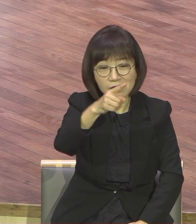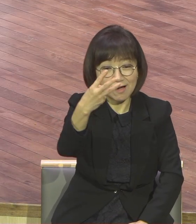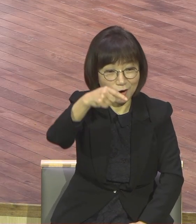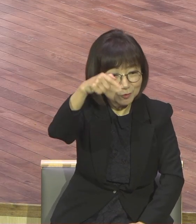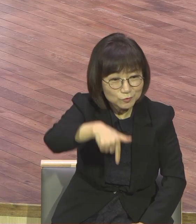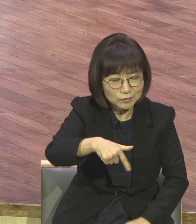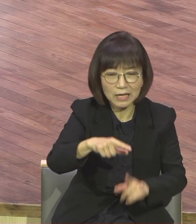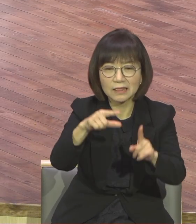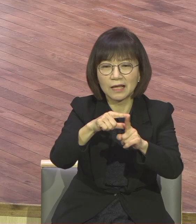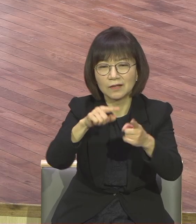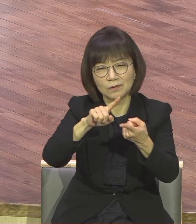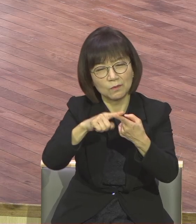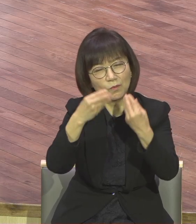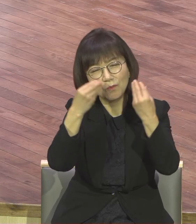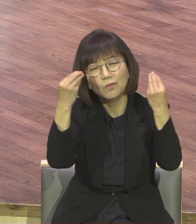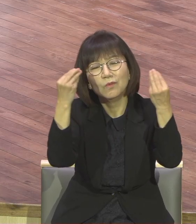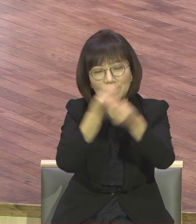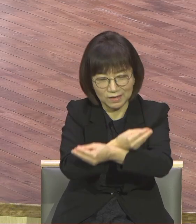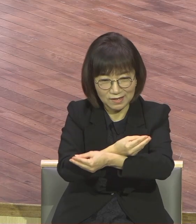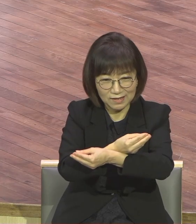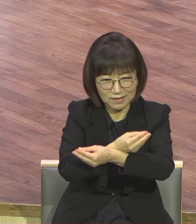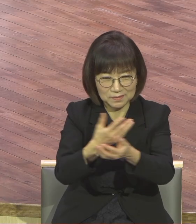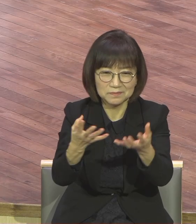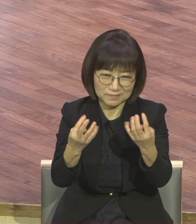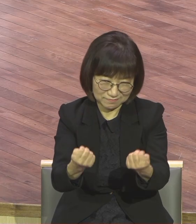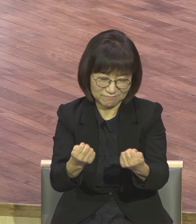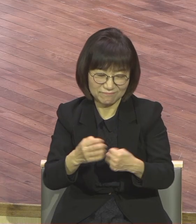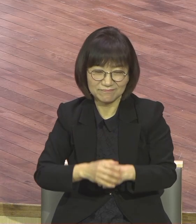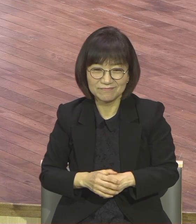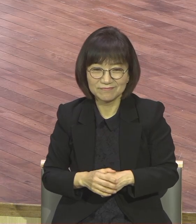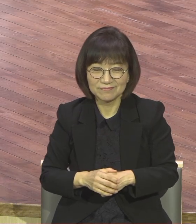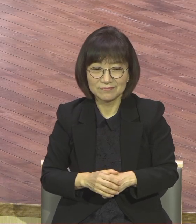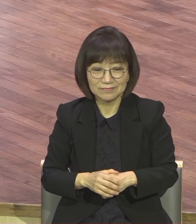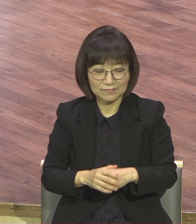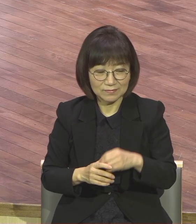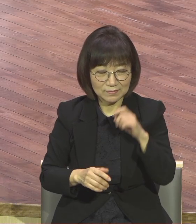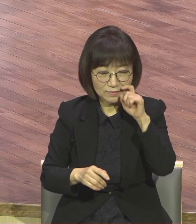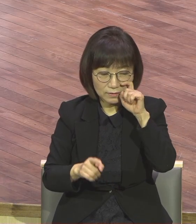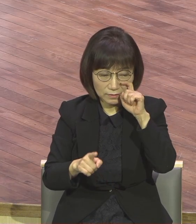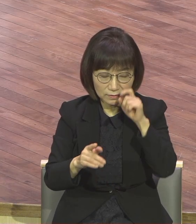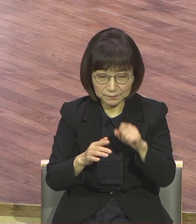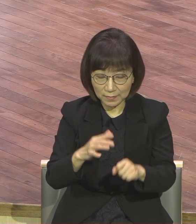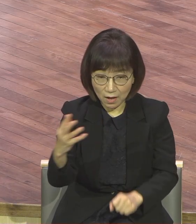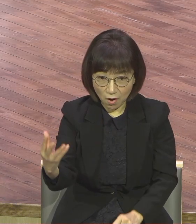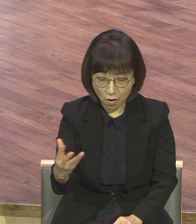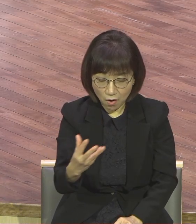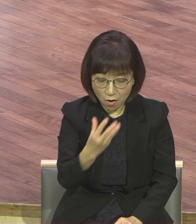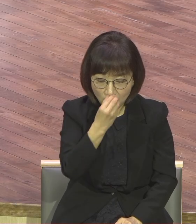거룩하게 변화되는 것도 오해를 해요. 해석을 잘 못해가지고. 성경 속의